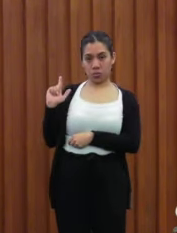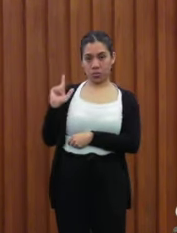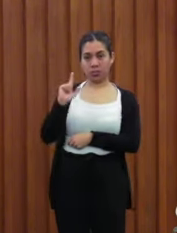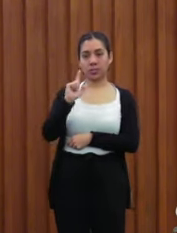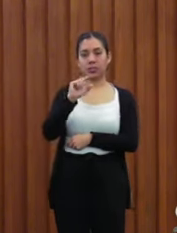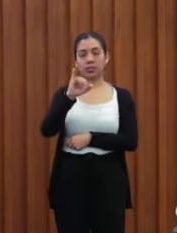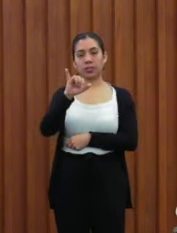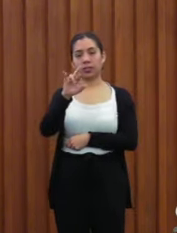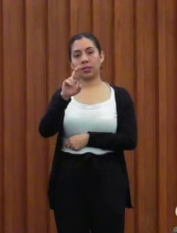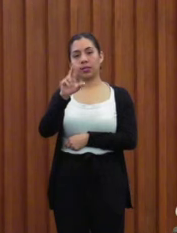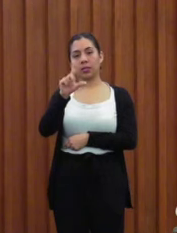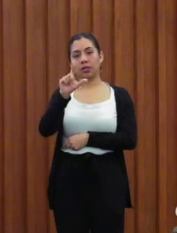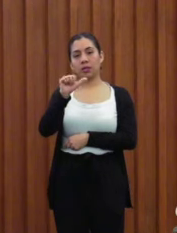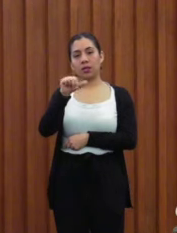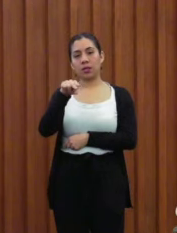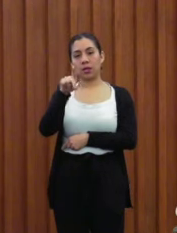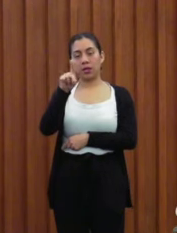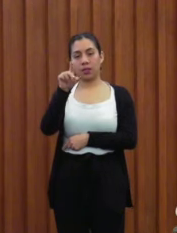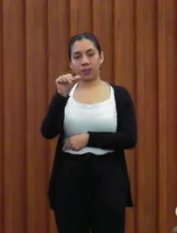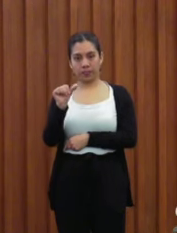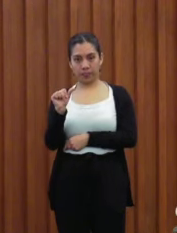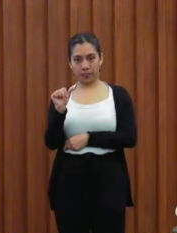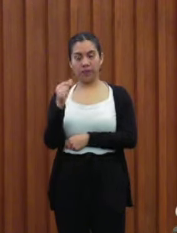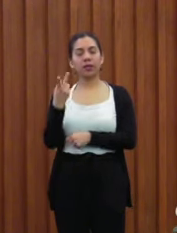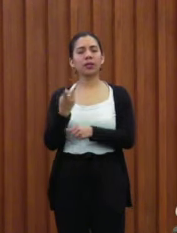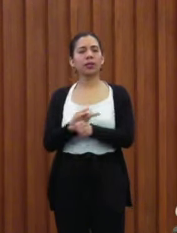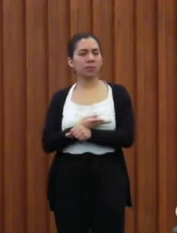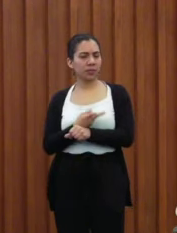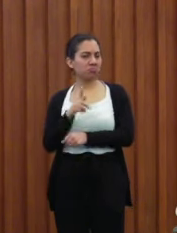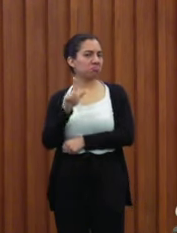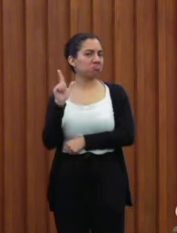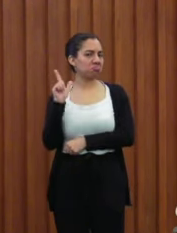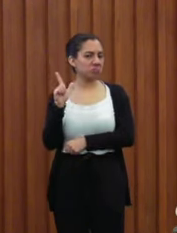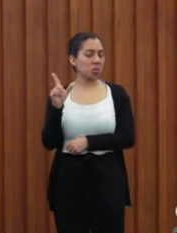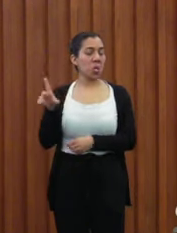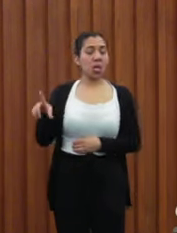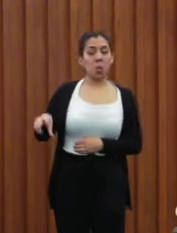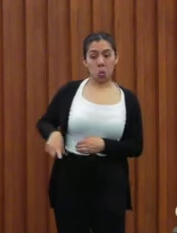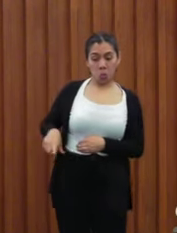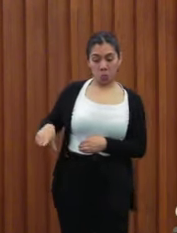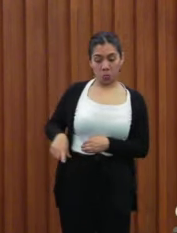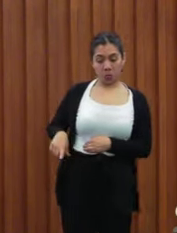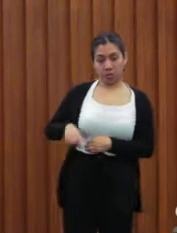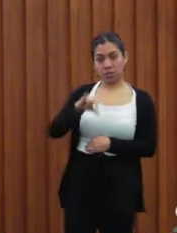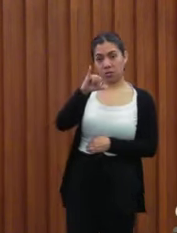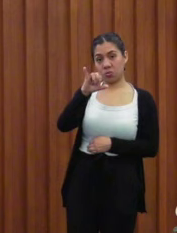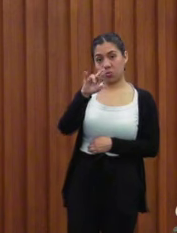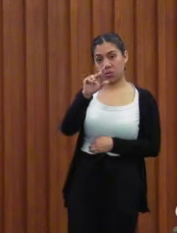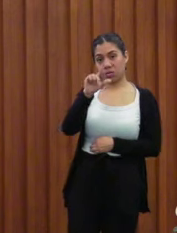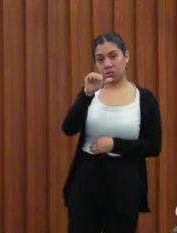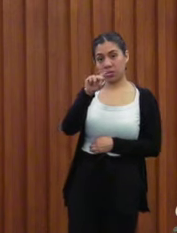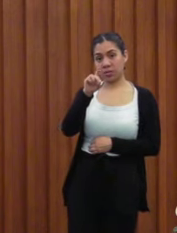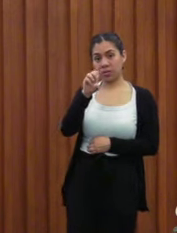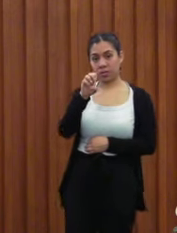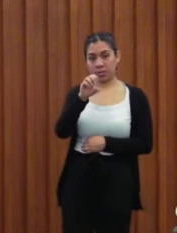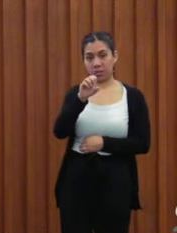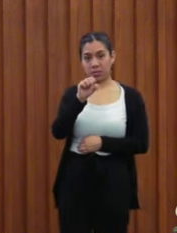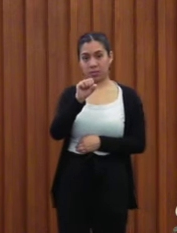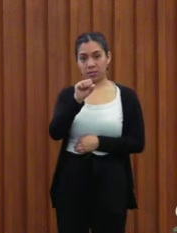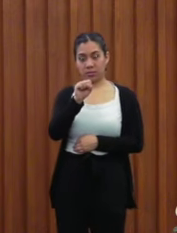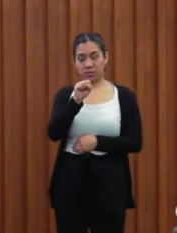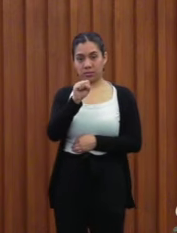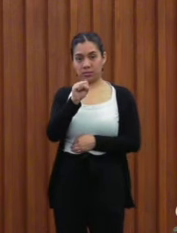Irlanda. En Irlanda lo que pasó este lunes fue que el gobierno irlandés prohibió la entrada a un señor que se llama